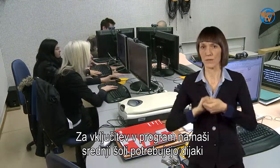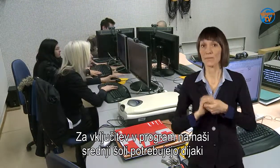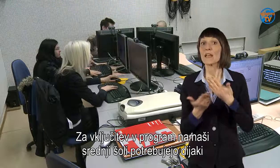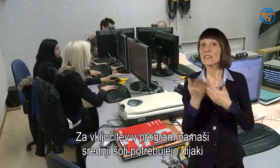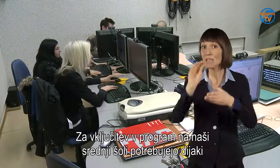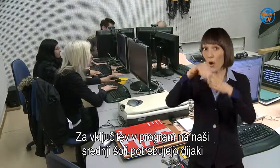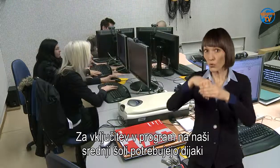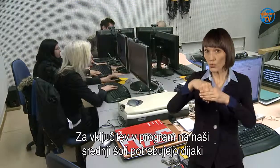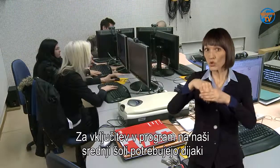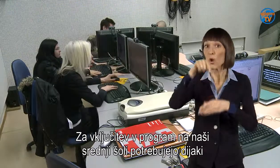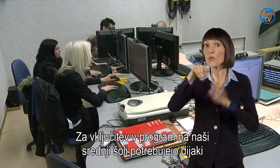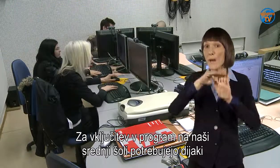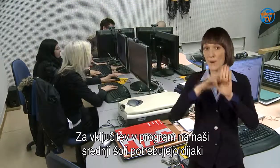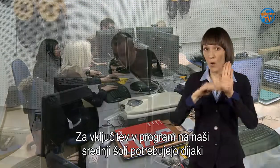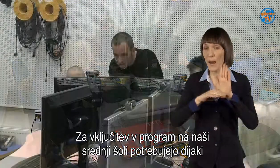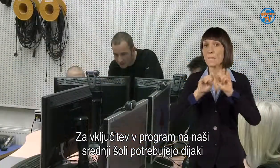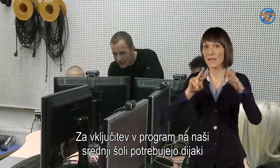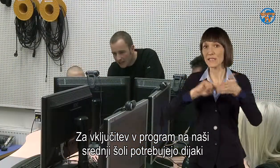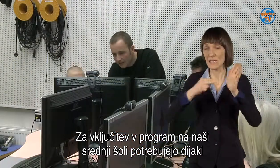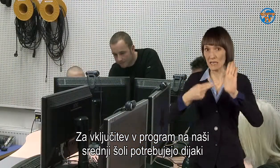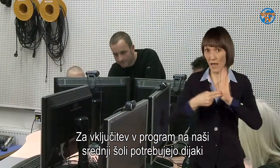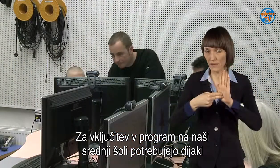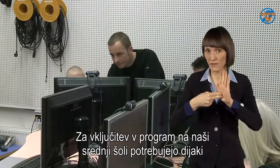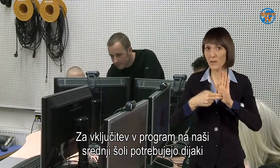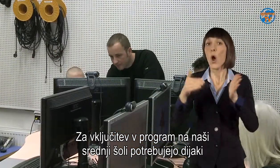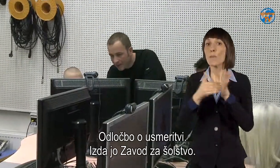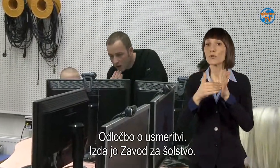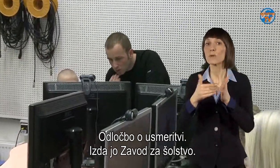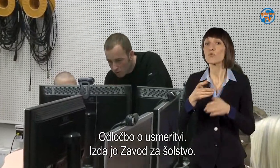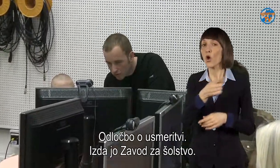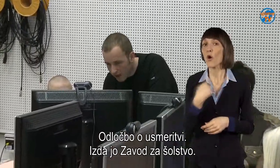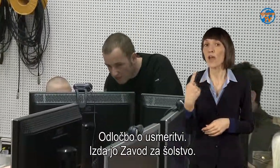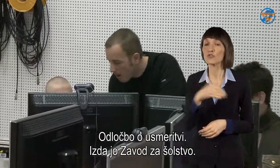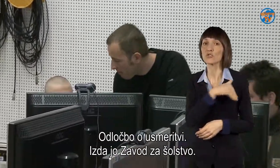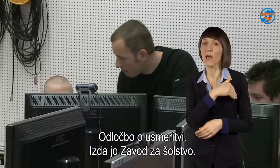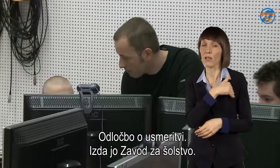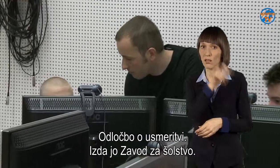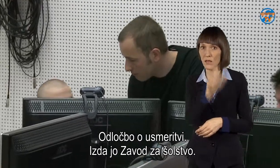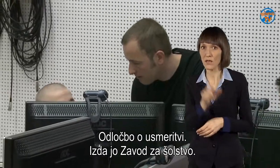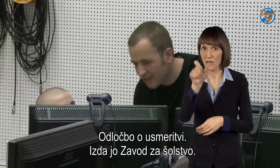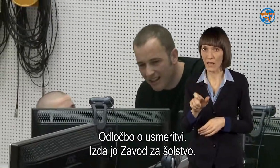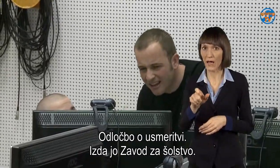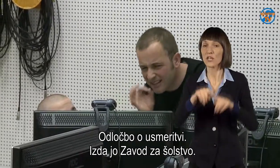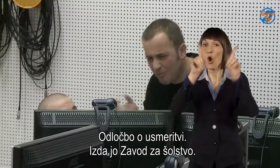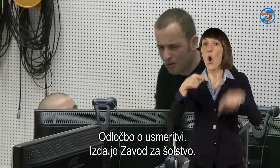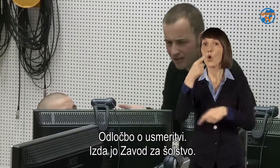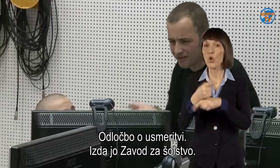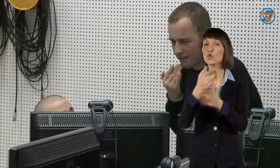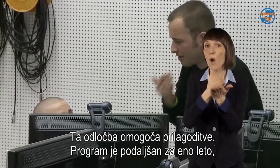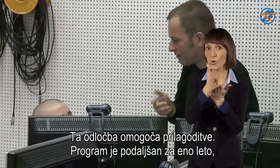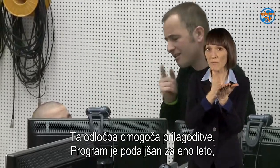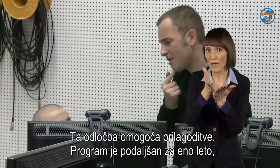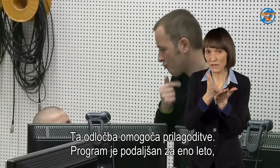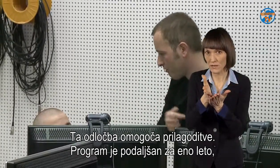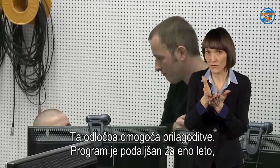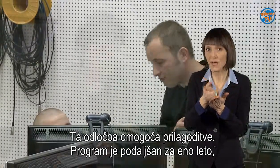program medijski tehnik na naši srednji šoli dijaki potrebujejo odločbo o usmeritvi. To izda Zavod za šolstvo. Ta